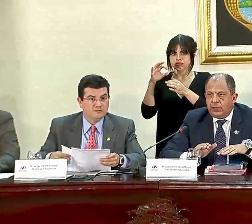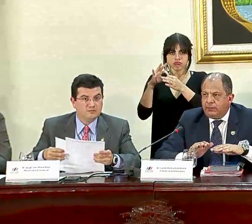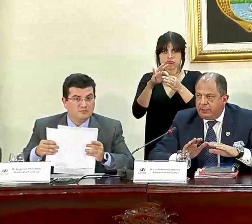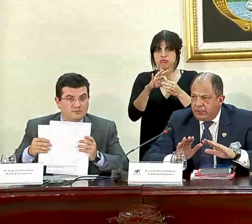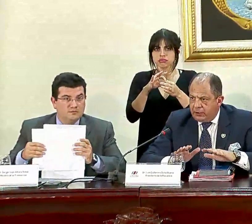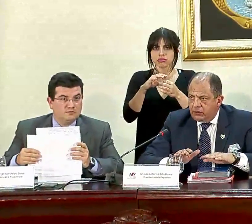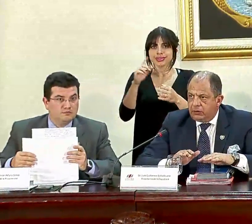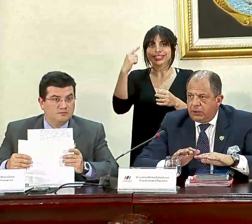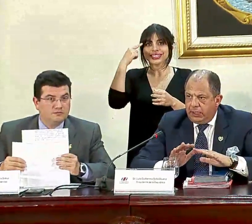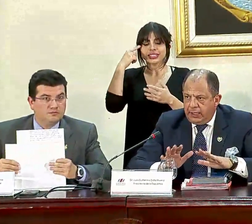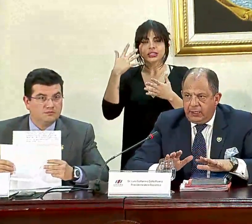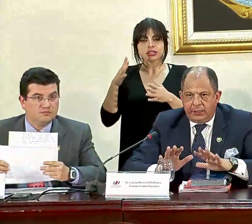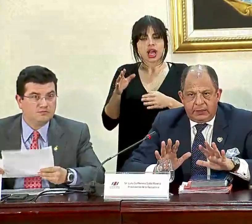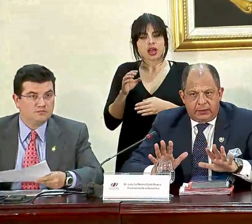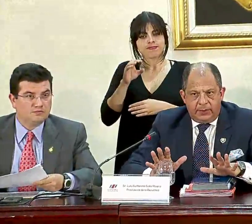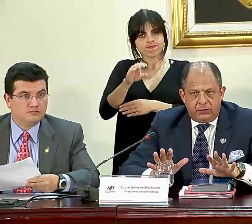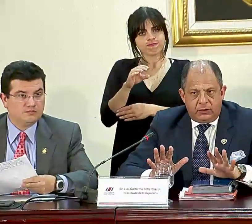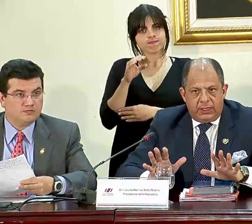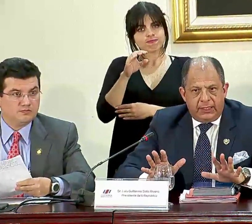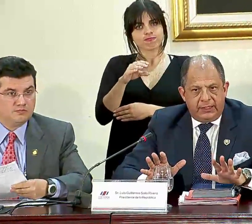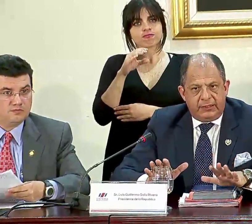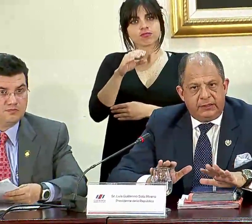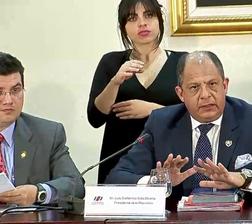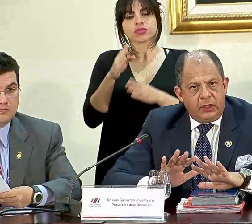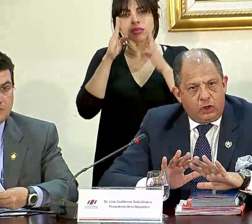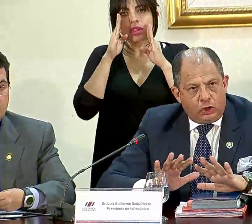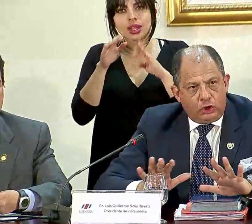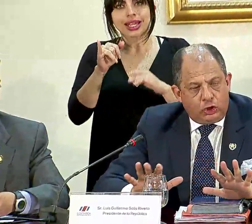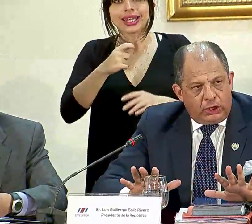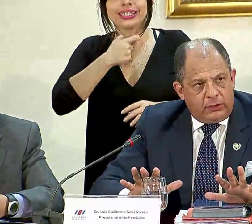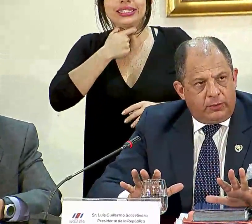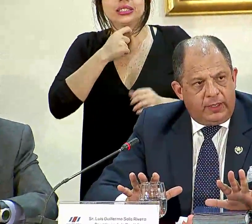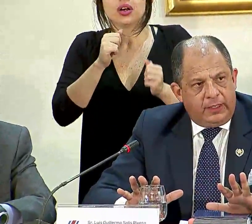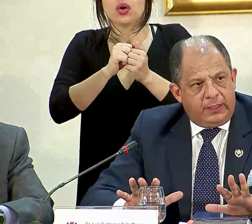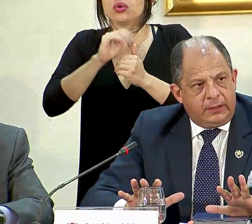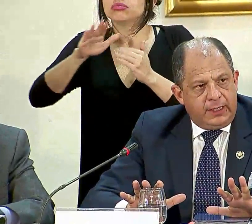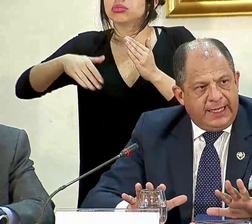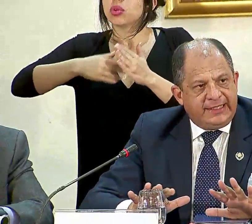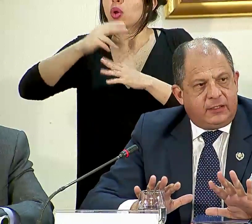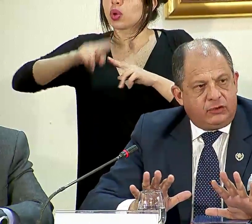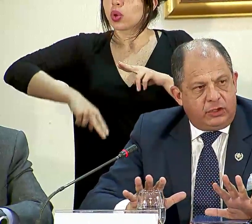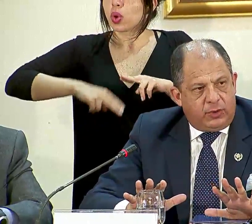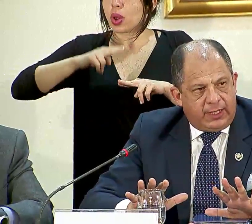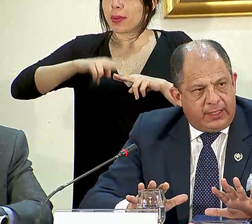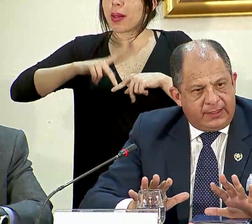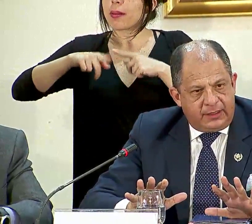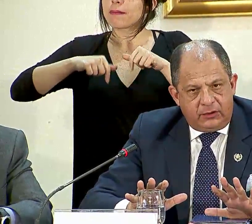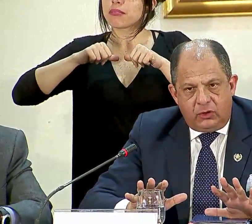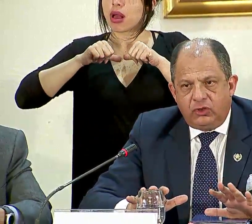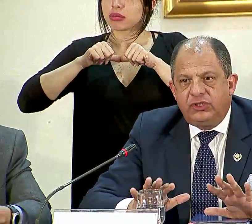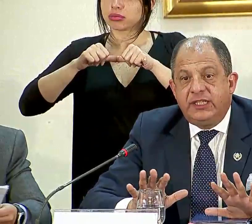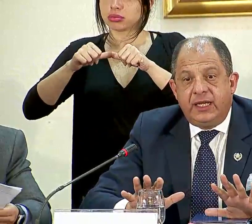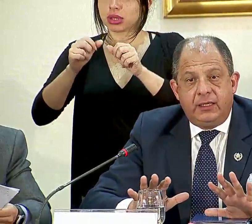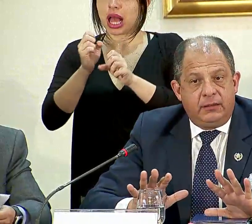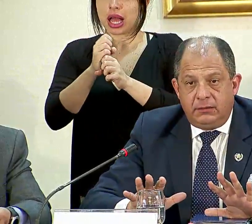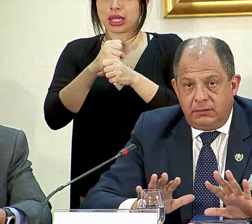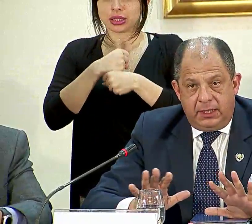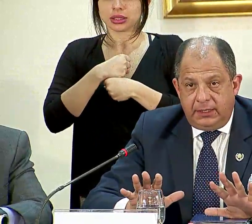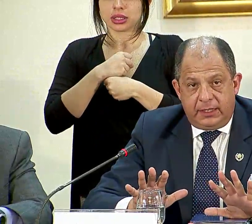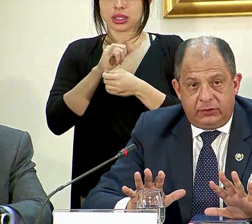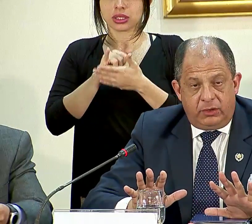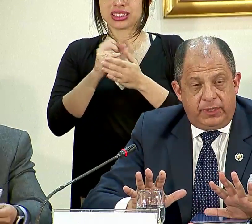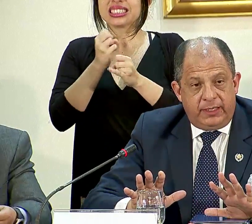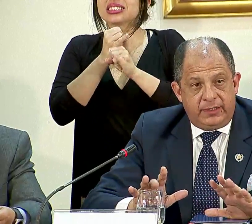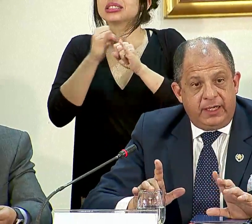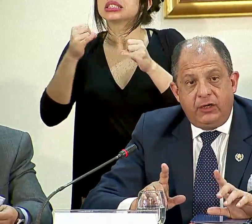estado invirtiendo en el tratamiento de la crisis con toda normalidad y se continuará haciéndolo sin